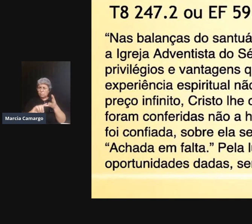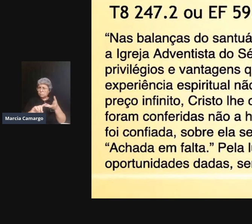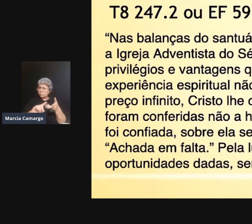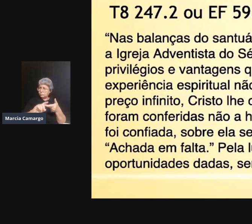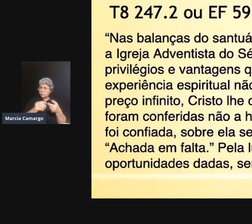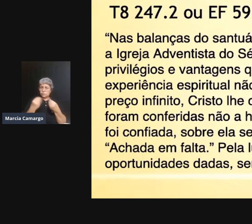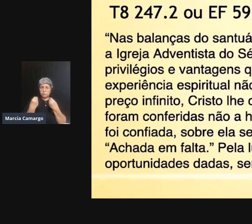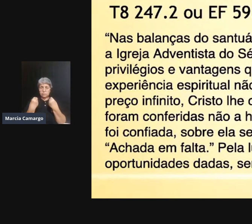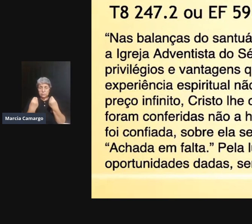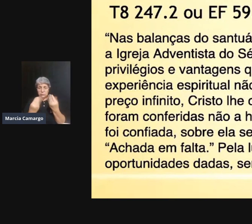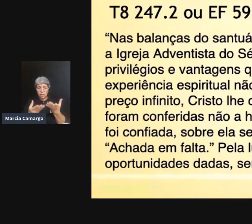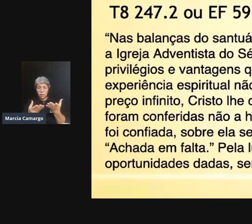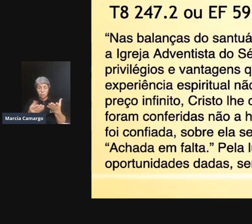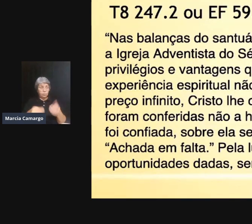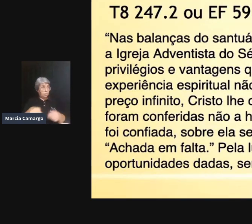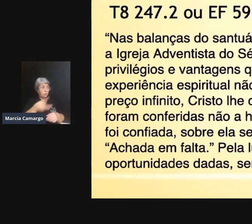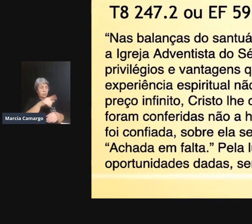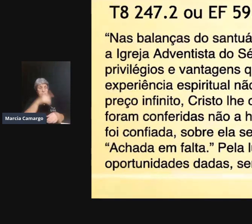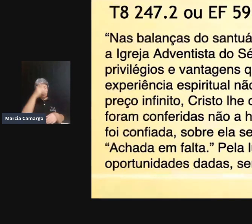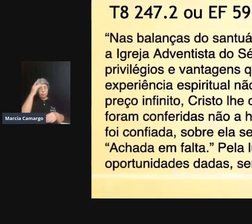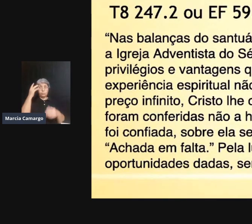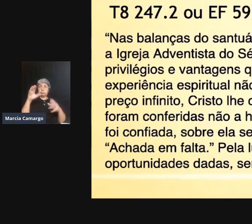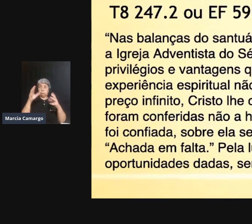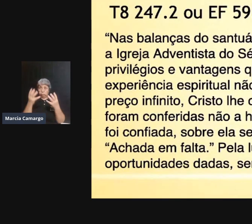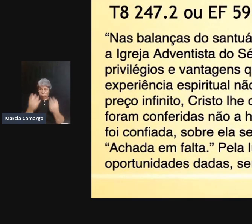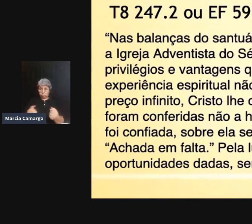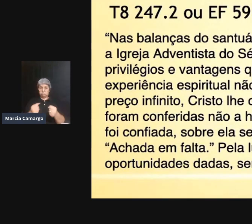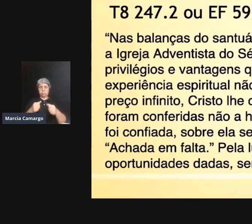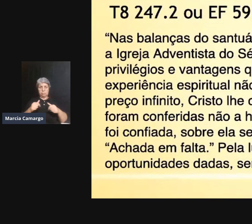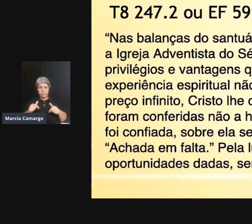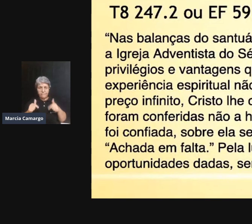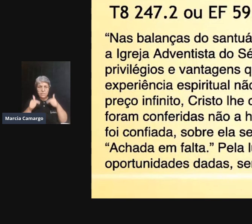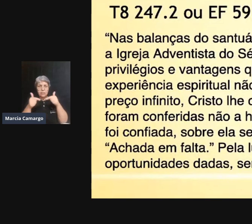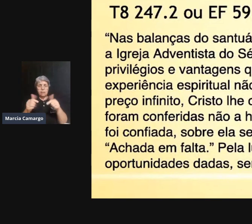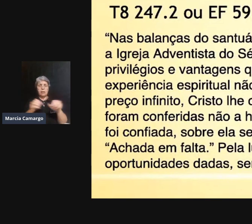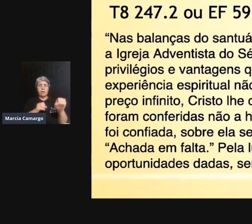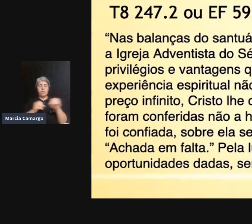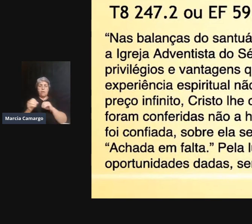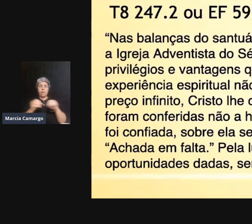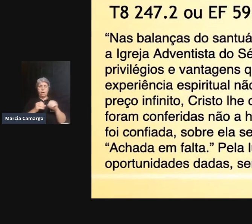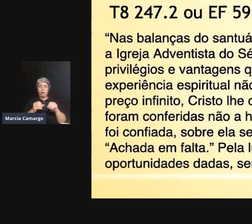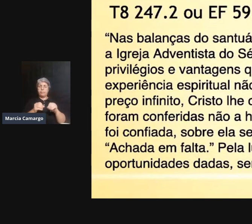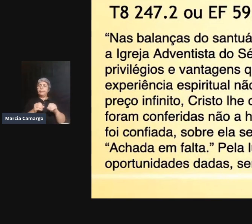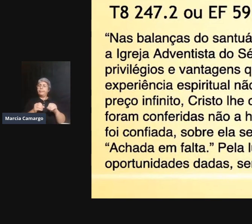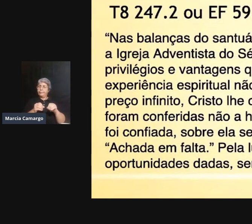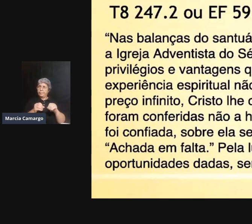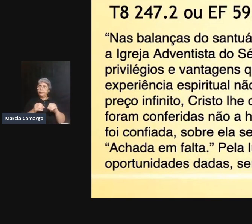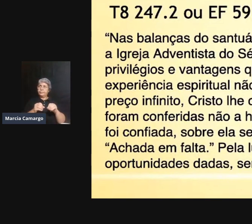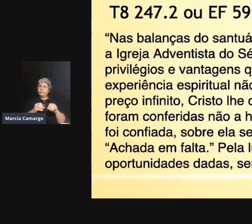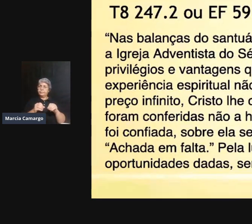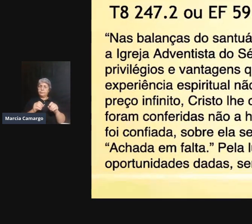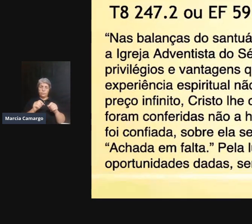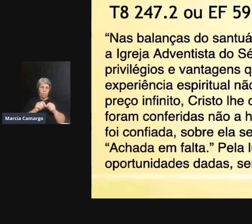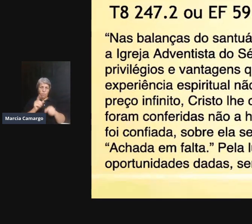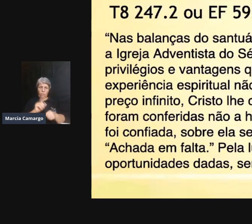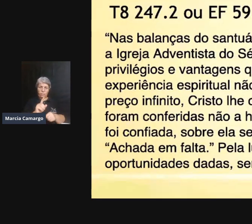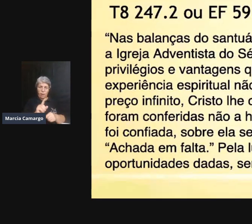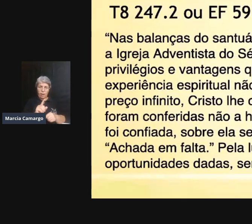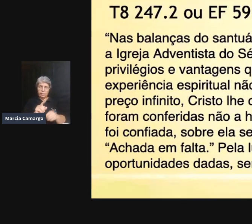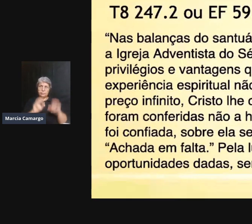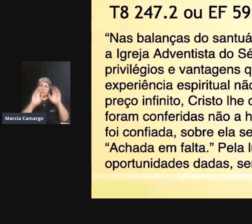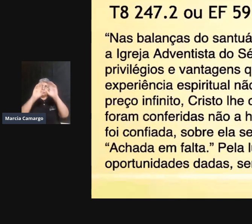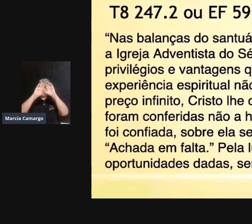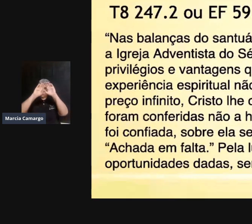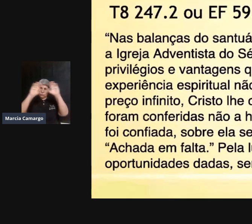a habilitarem para fazer a obra que lhe foi confiada, sobre ela será pronunciada a sentença, achada em